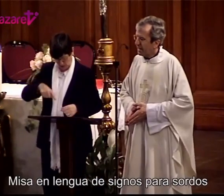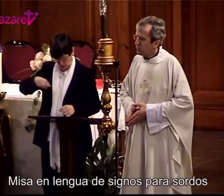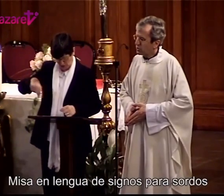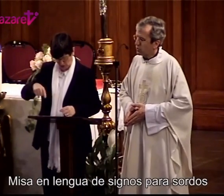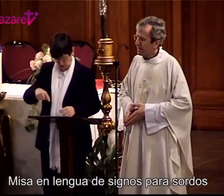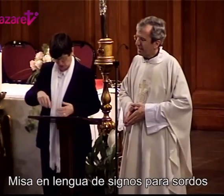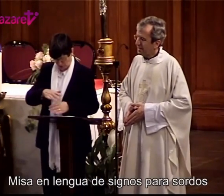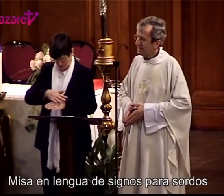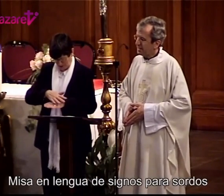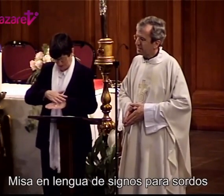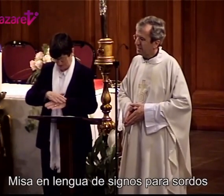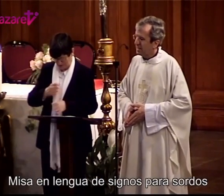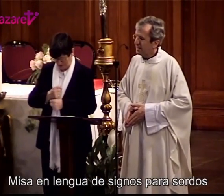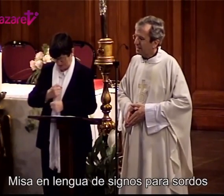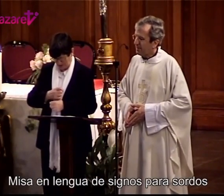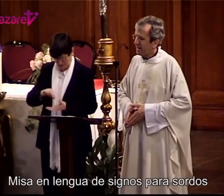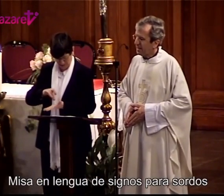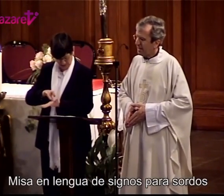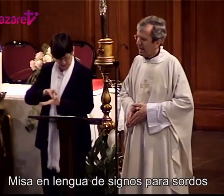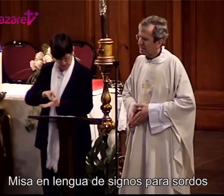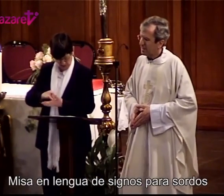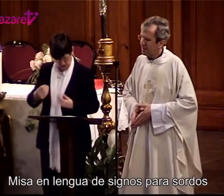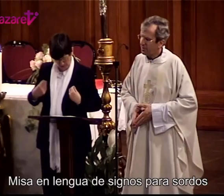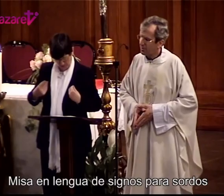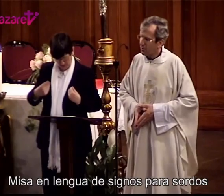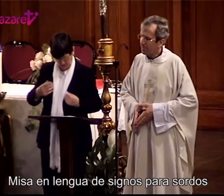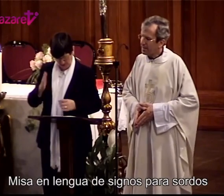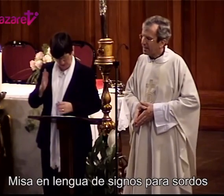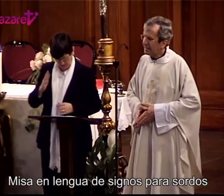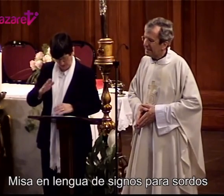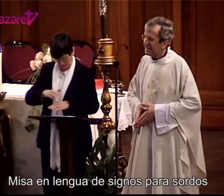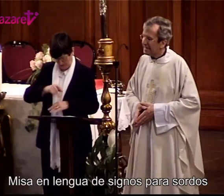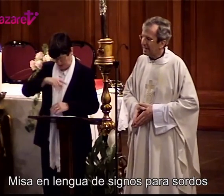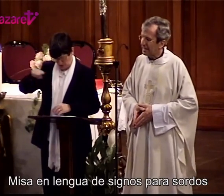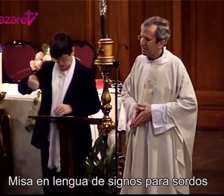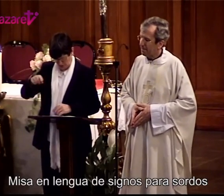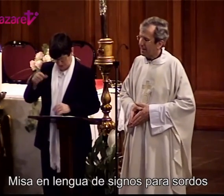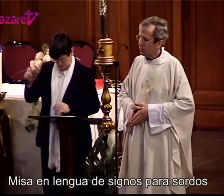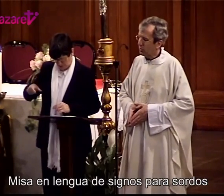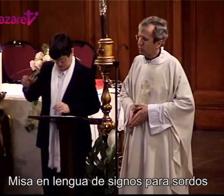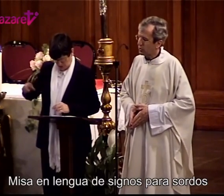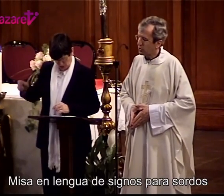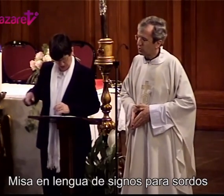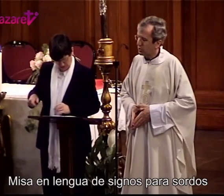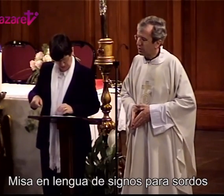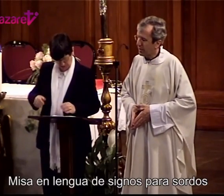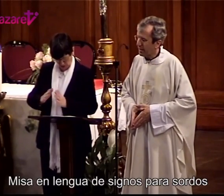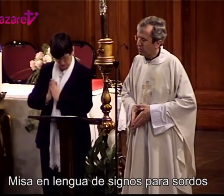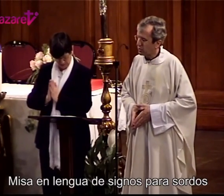nuestros gobernantes trabajen al servicio de una vida digna para todos los ciudadanos,